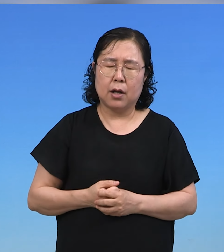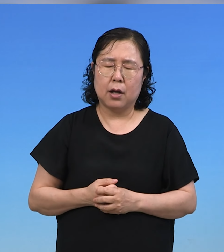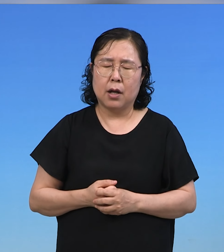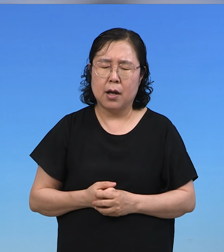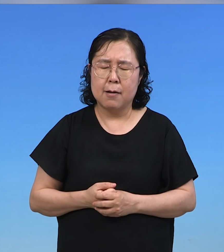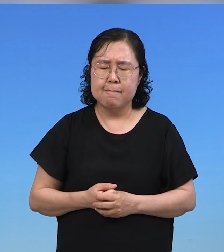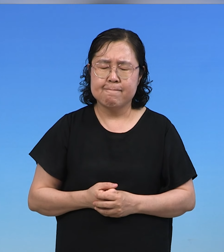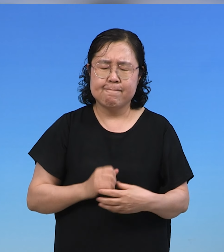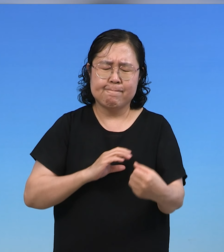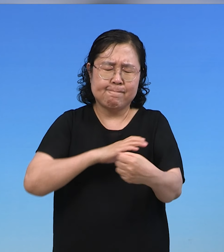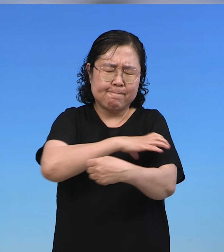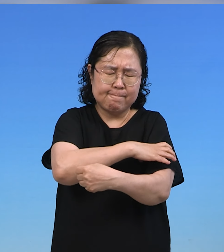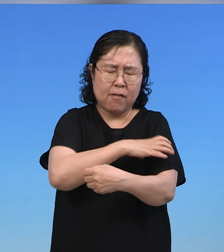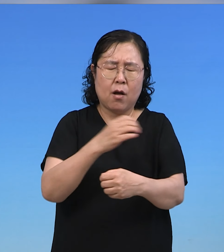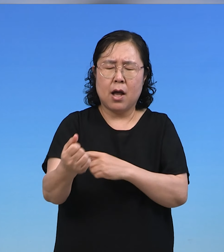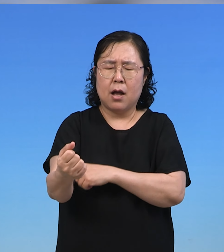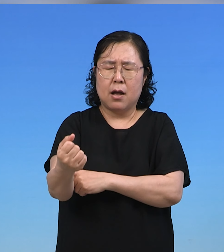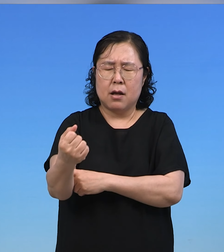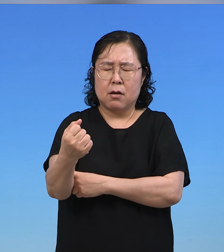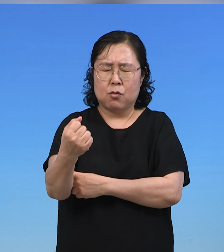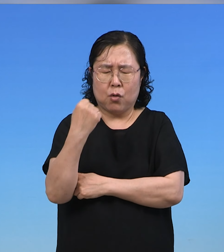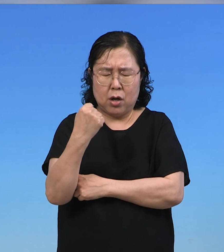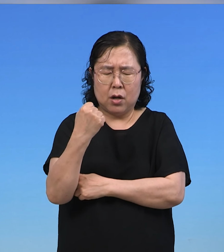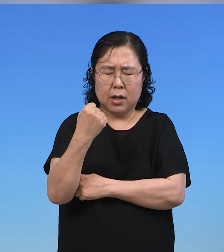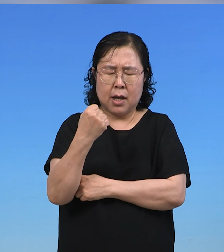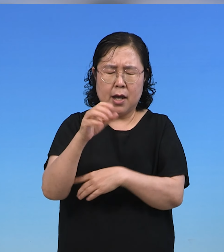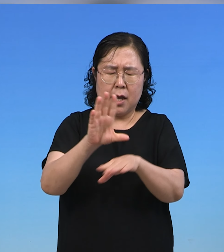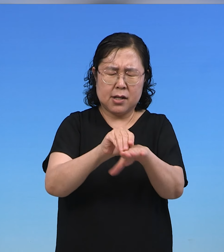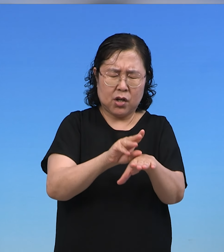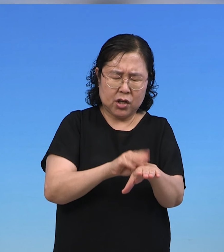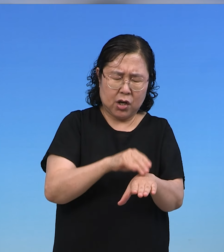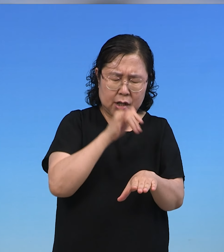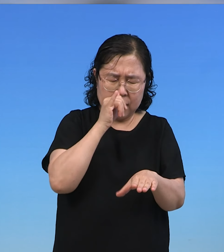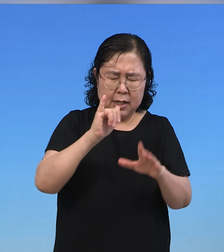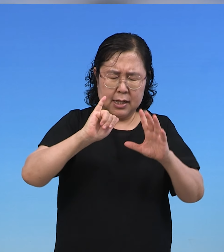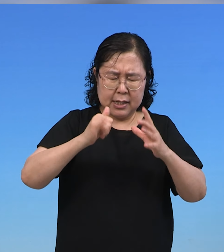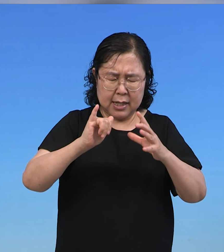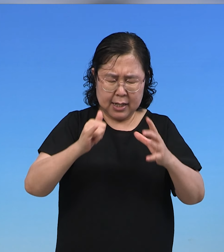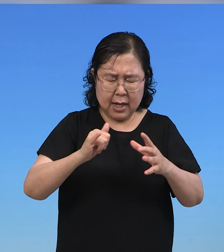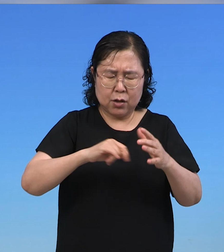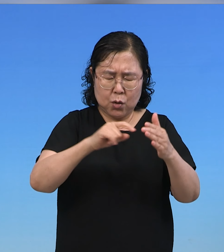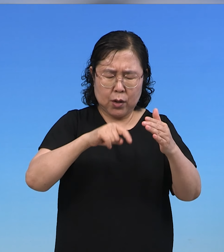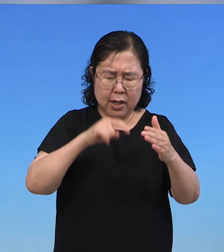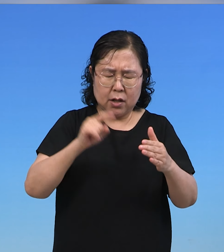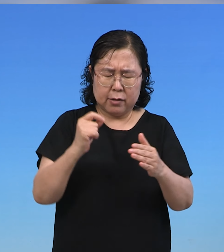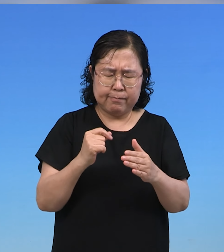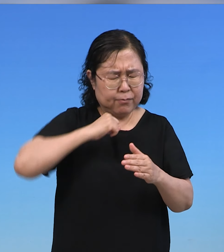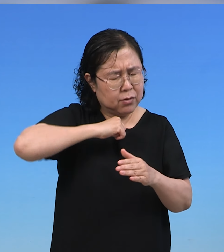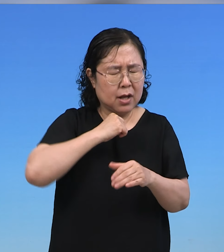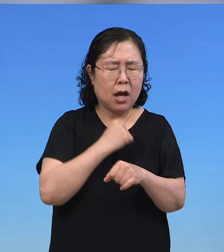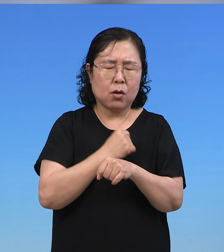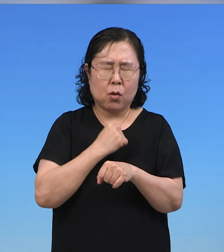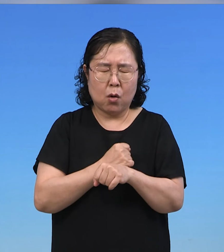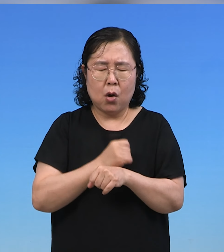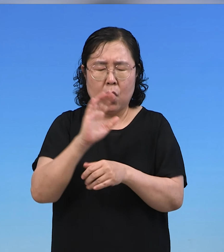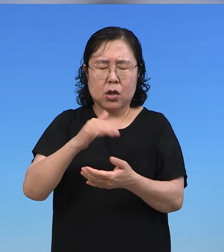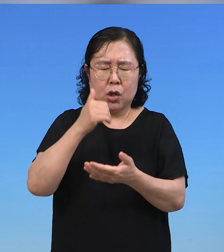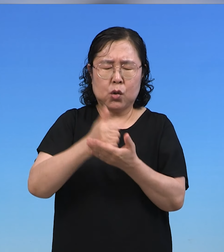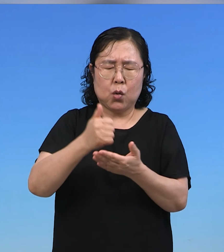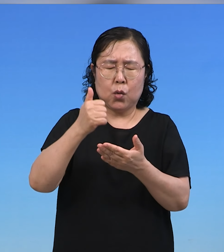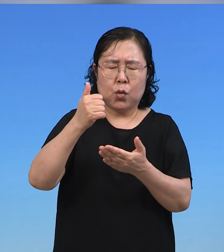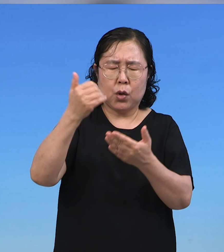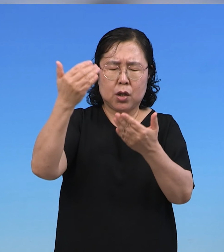로마나에 물들어 있는 이 시대 구조 속에 하나님, 우리가 그것들을 거역하며 참으로 그리스도께서